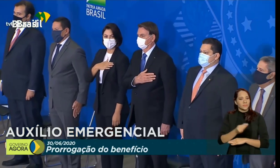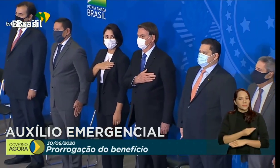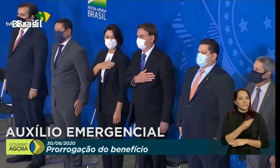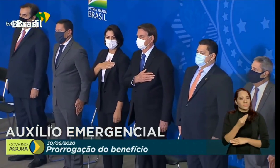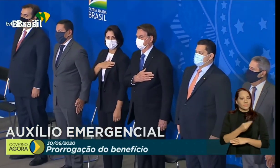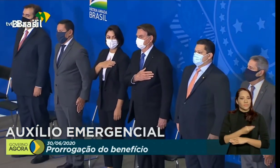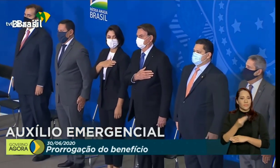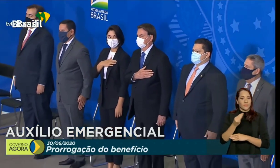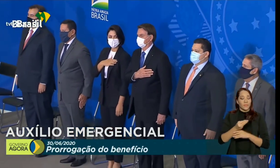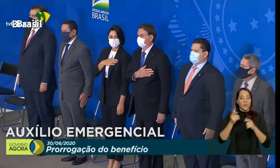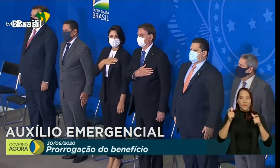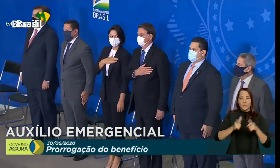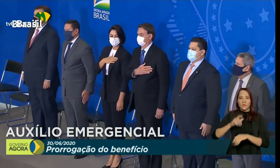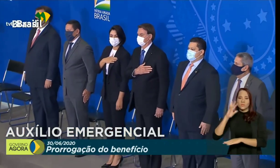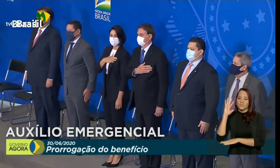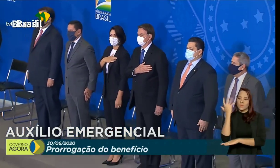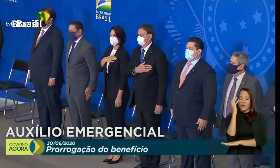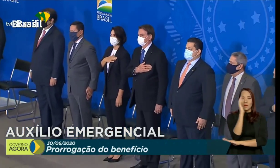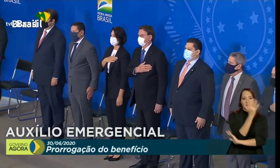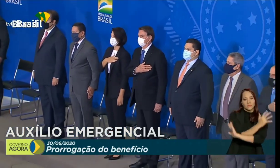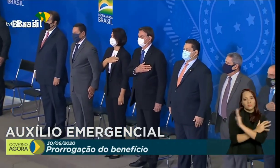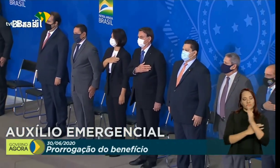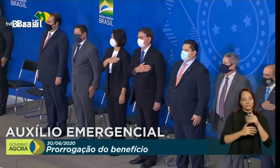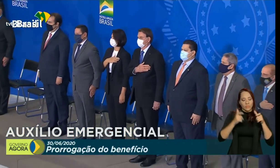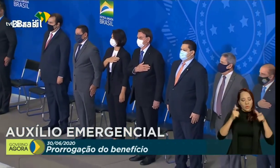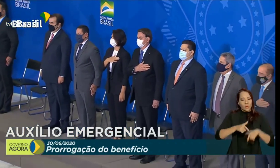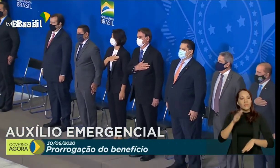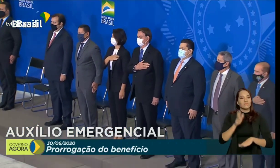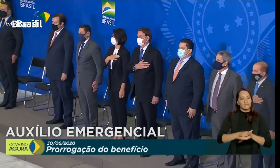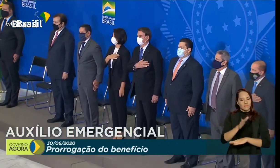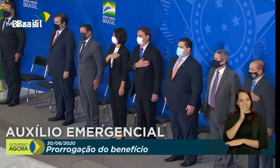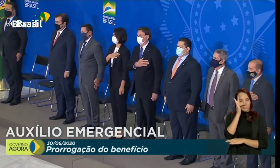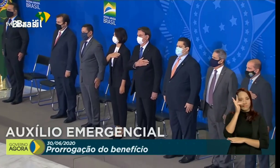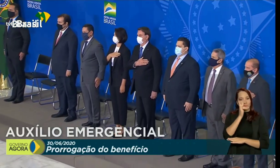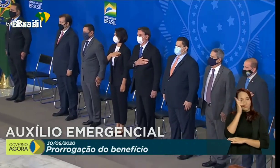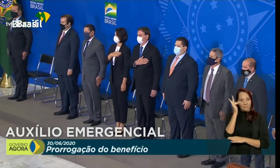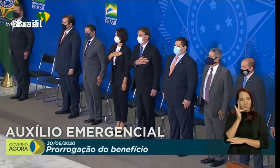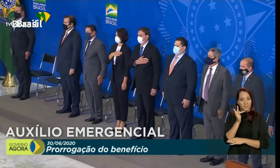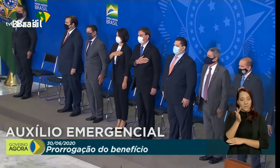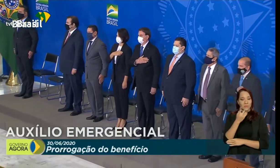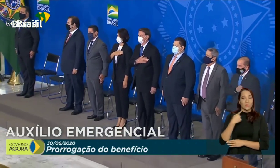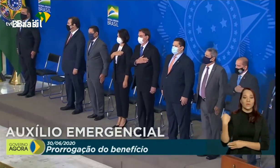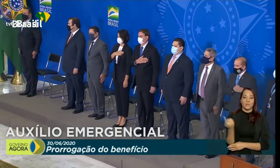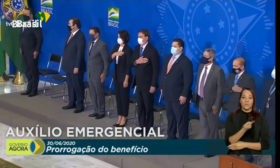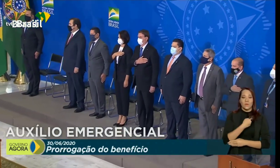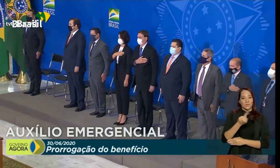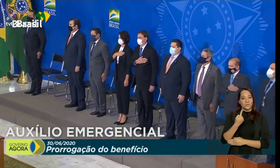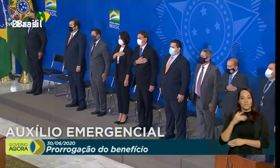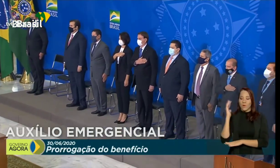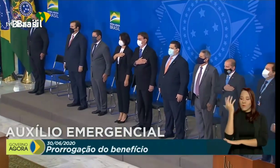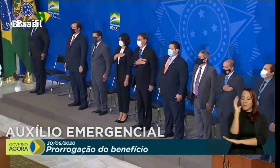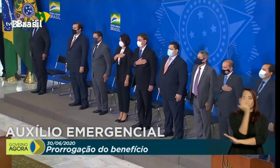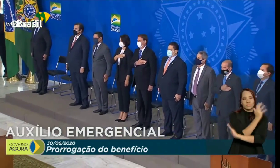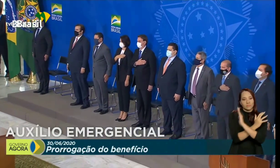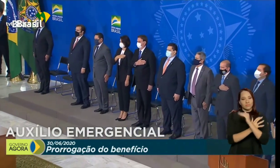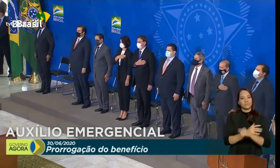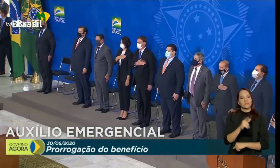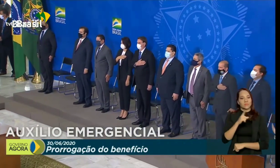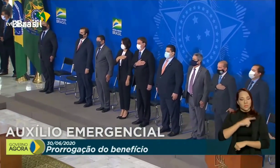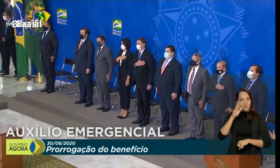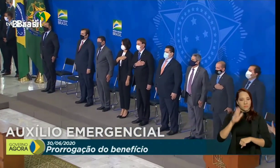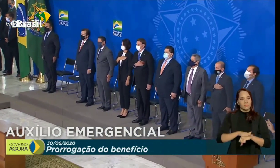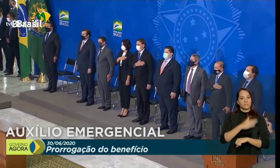mais ardida, teus sonhos lindos campos têm mais flores, nossos